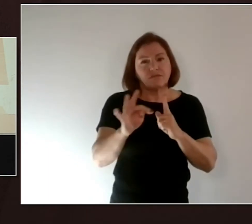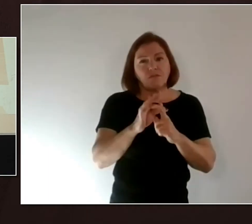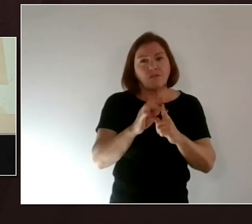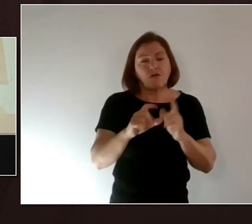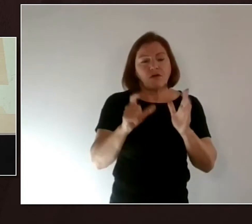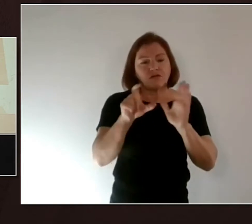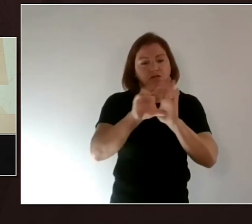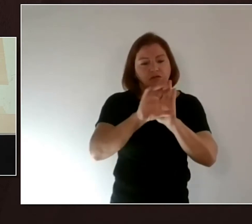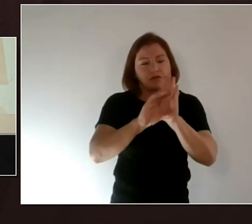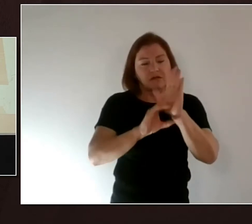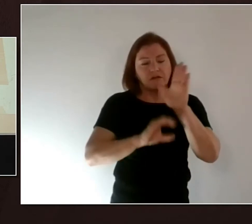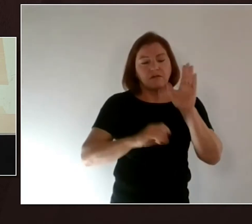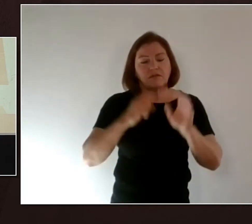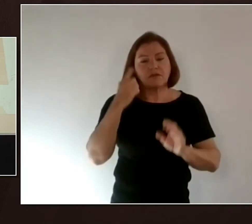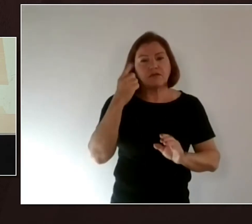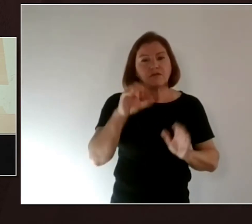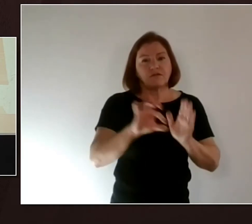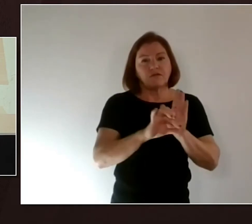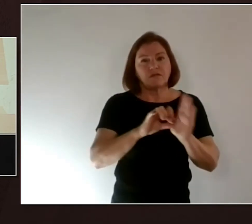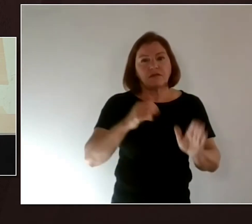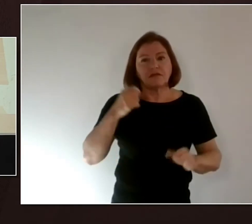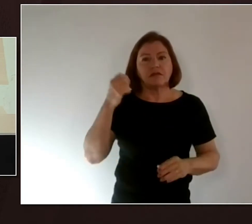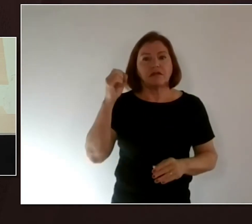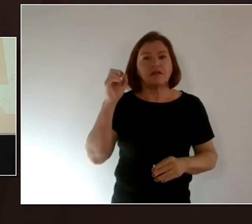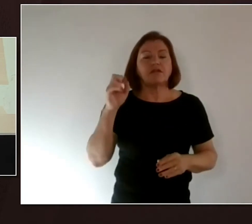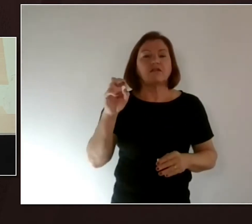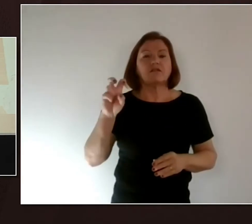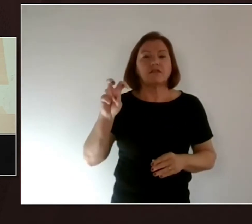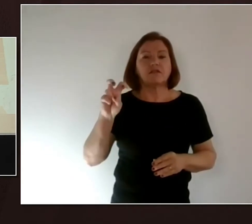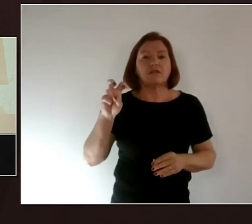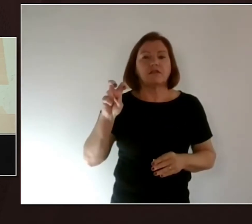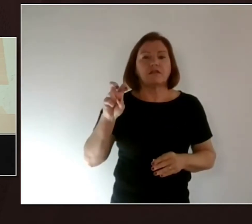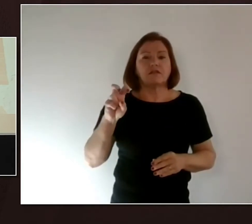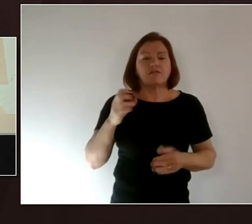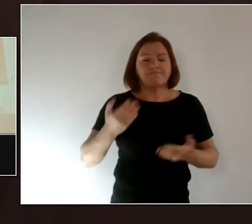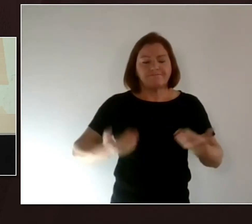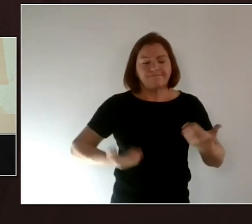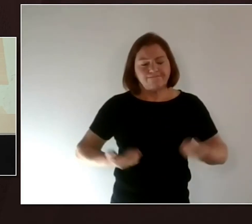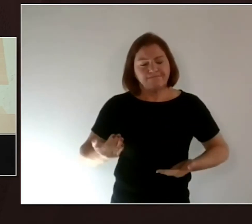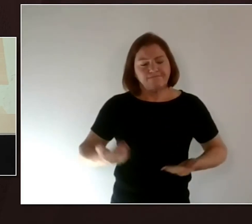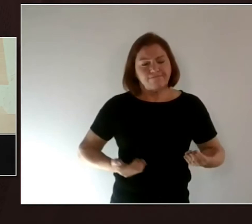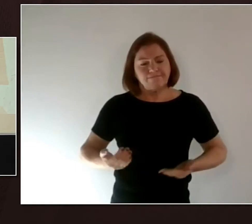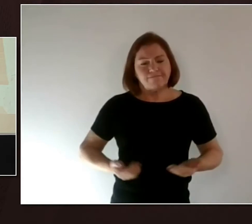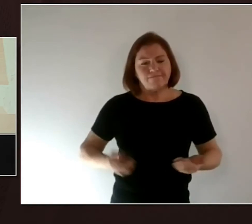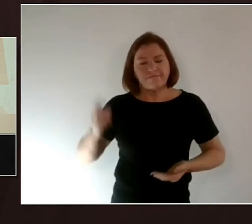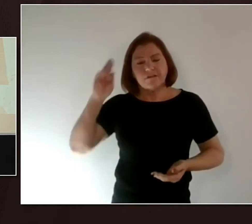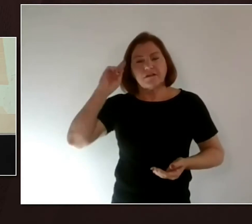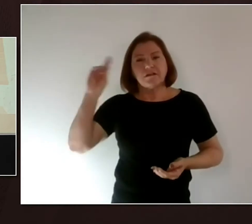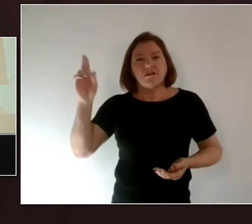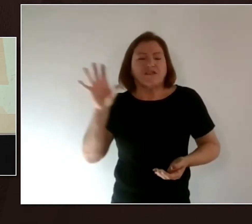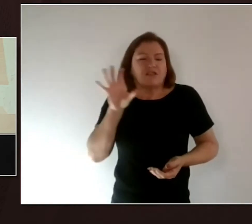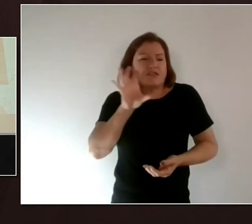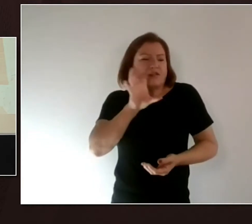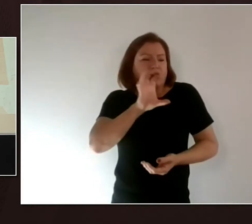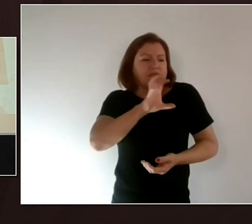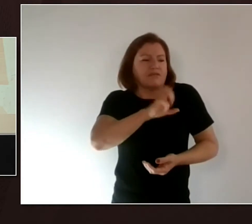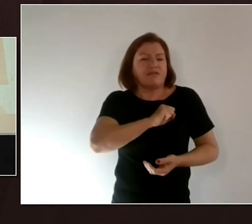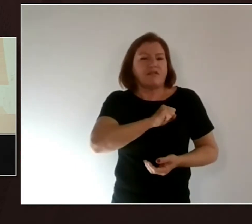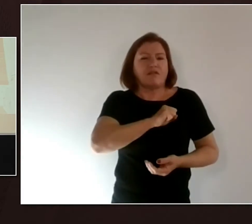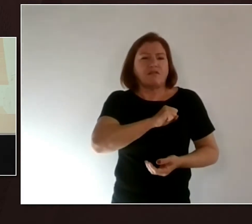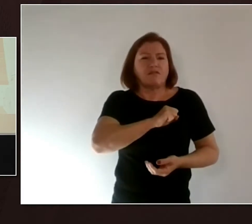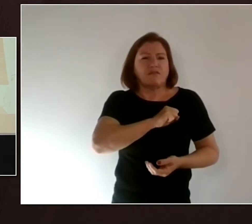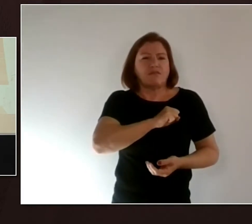de coração, por um amor. Os comportores não estão aqui para vender